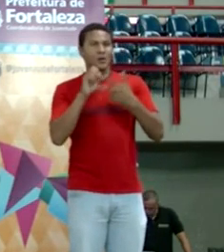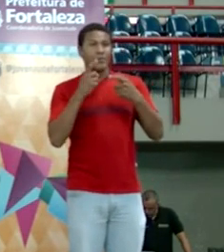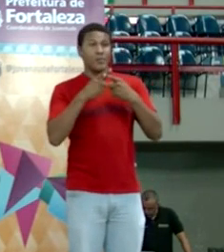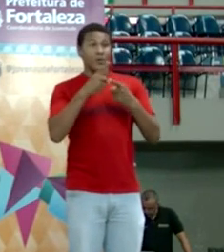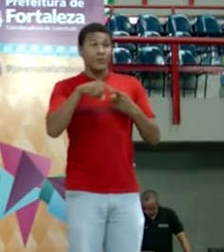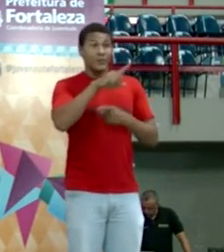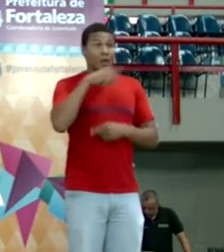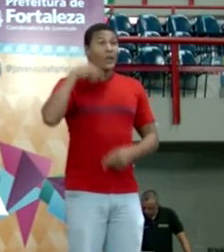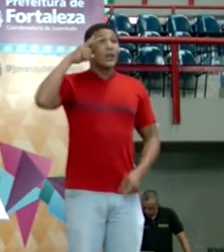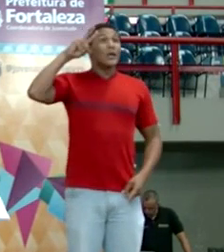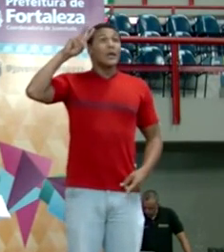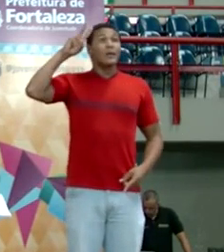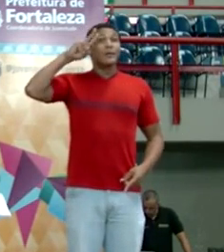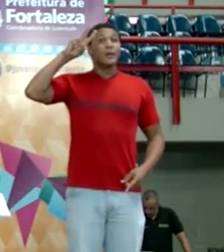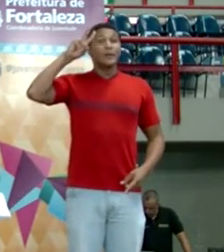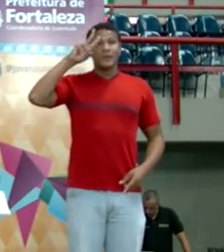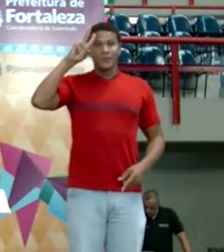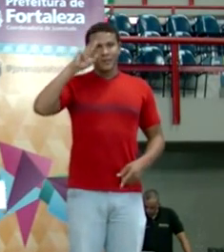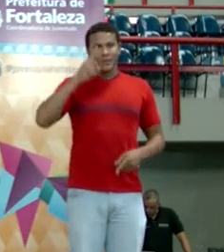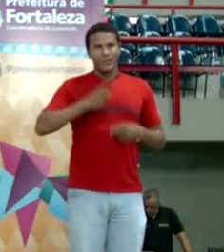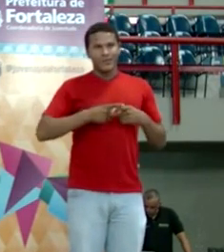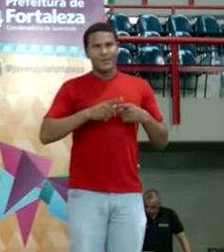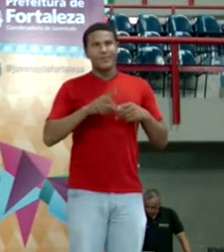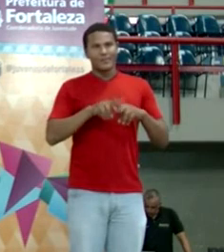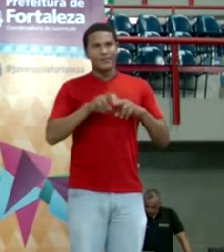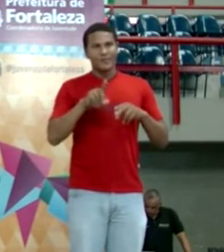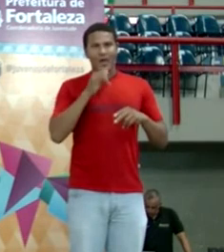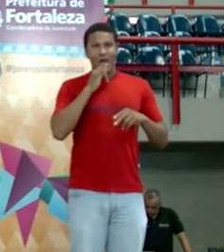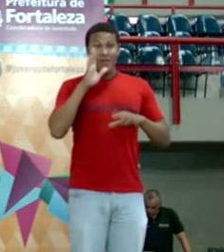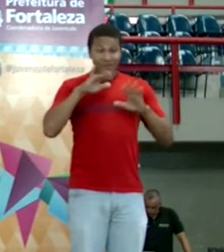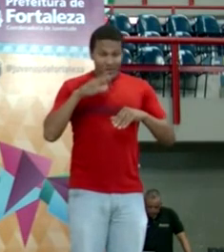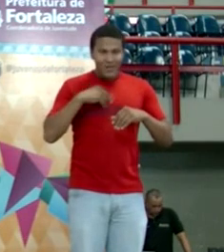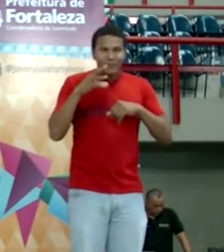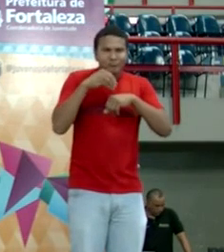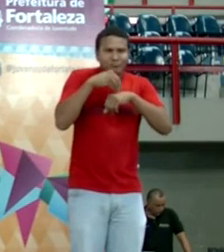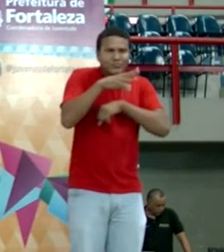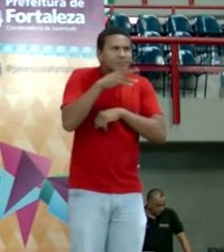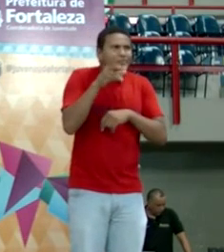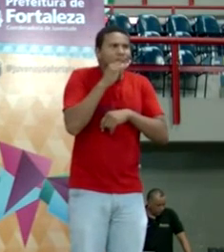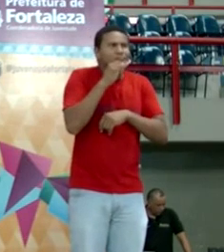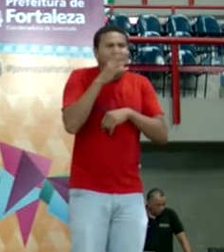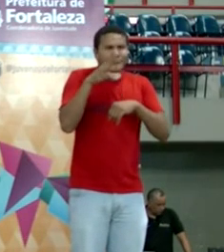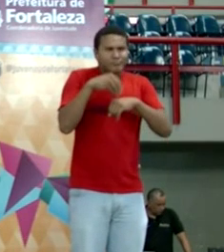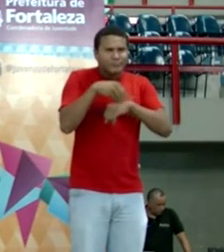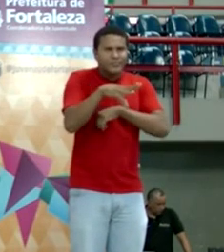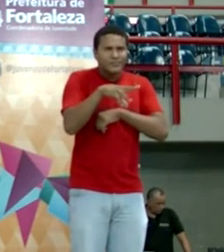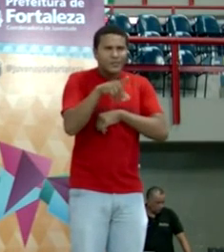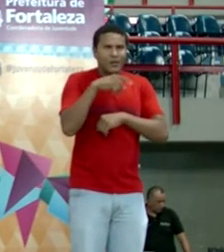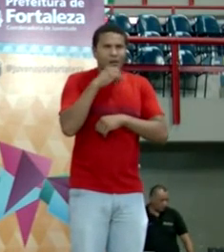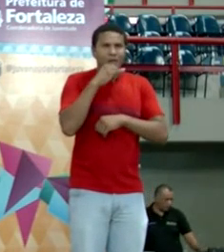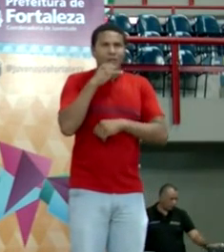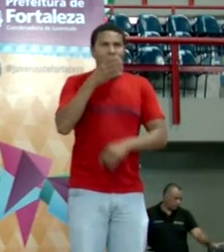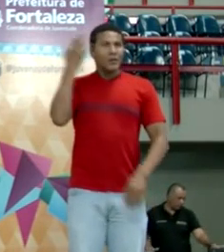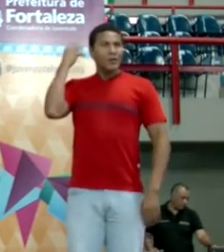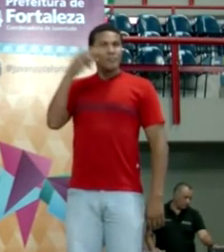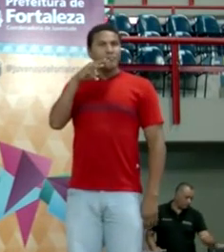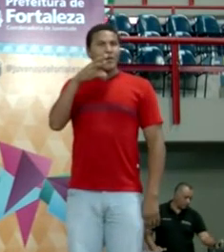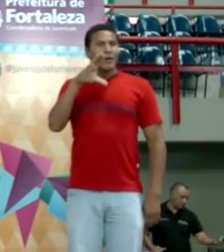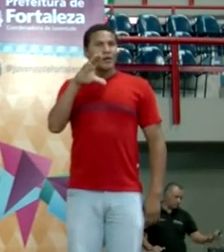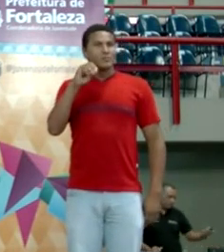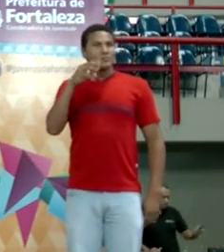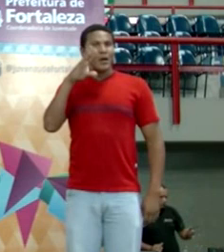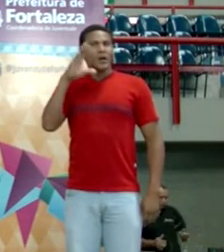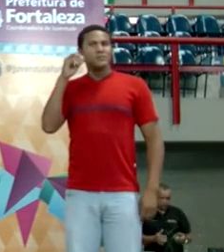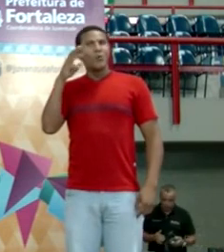você mais lembra, né? Às vezes a dica que a gente está dizendo aqui hoje, a gente diz para vocês em março,